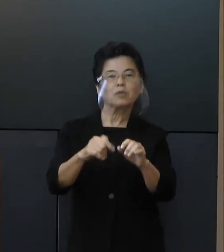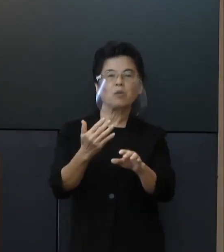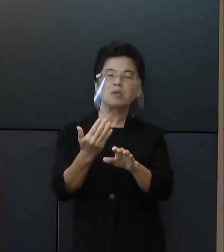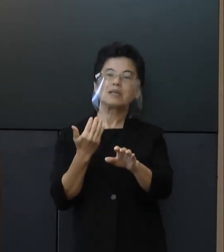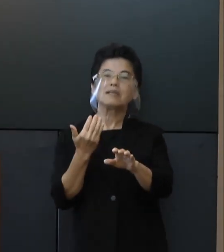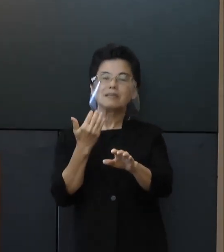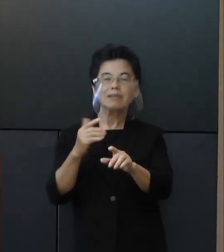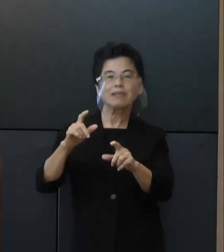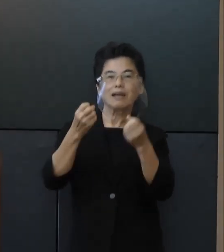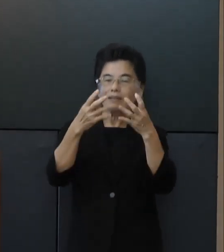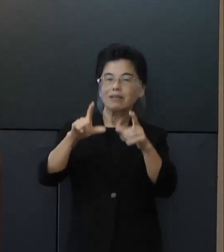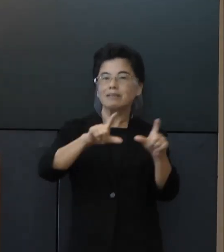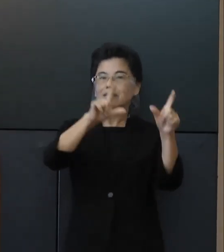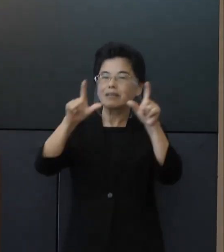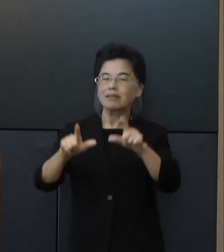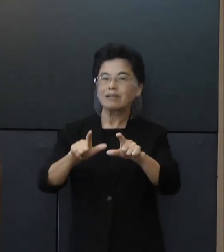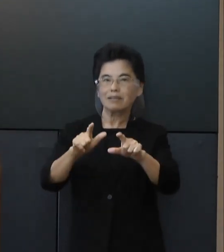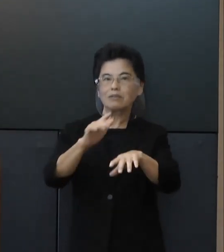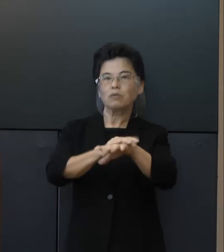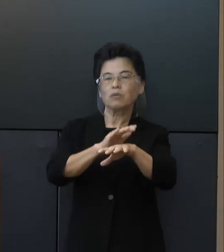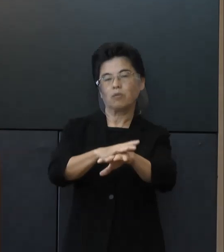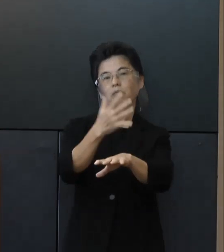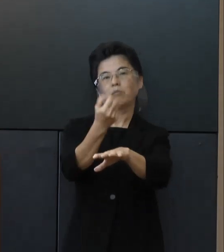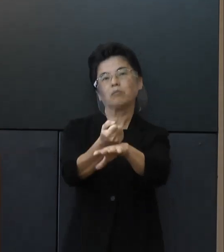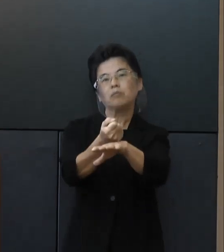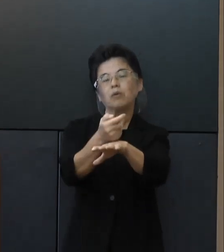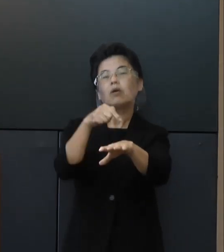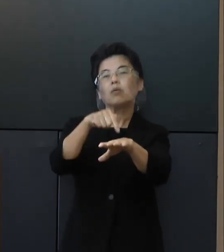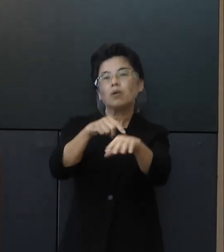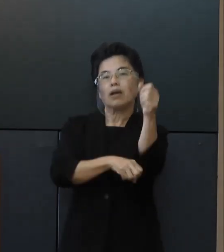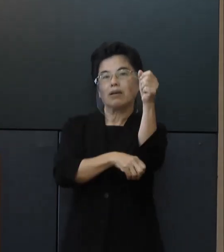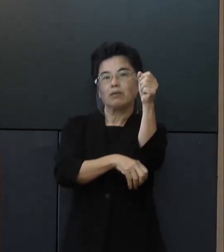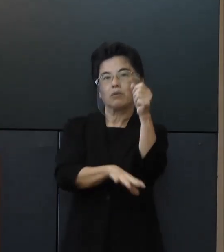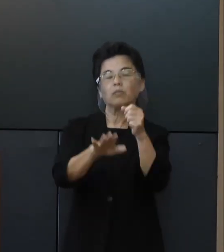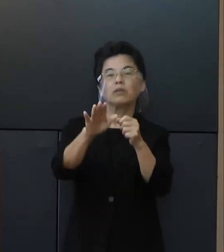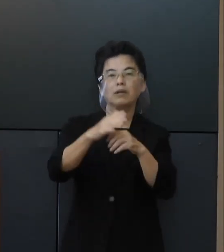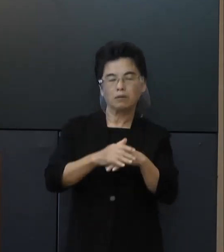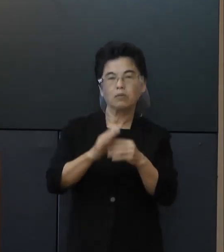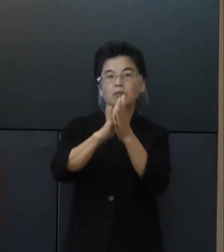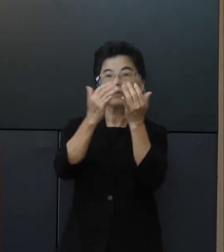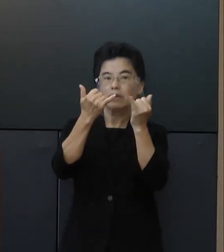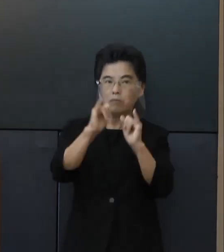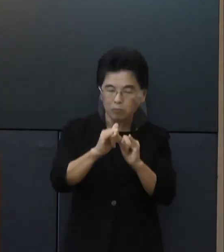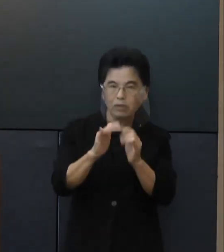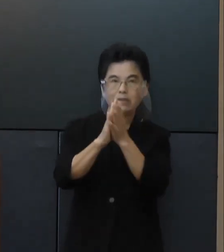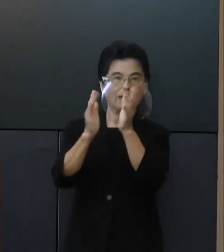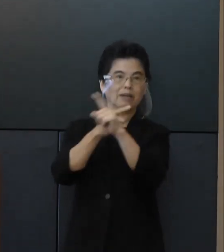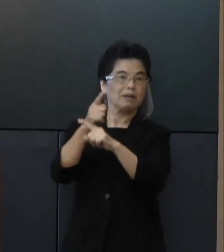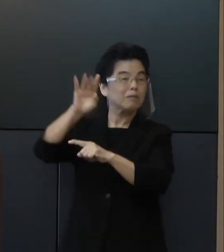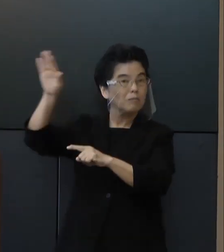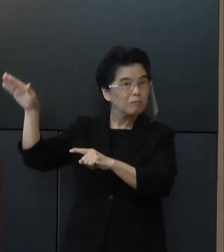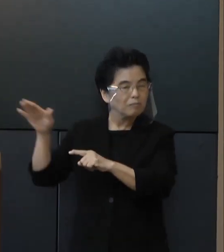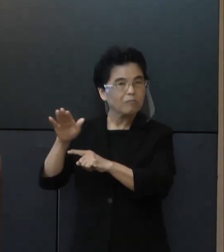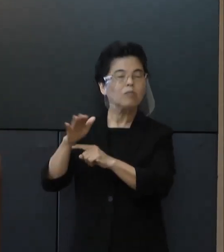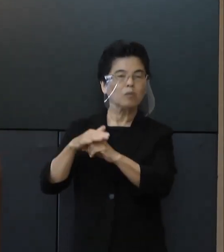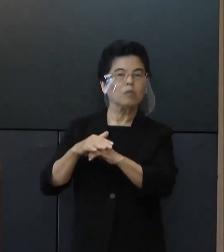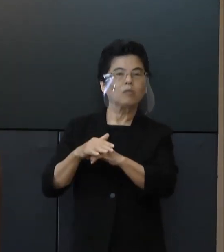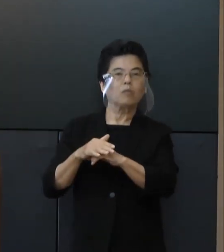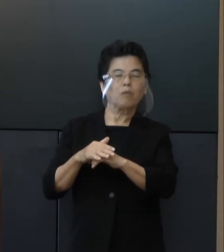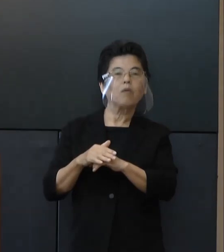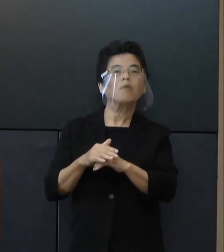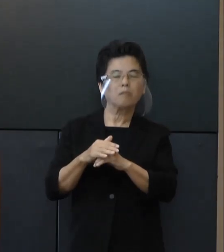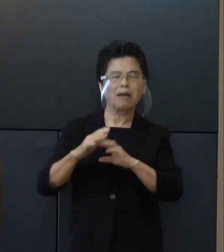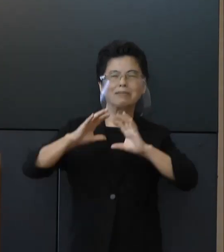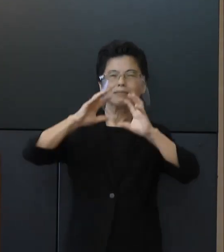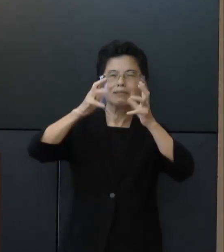しい生活様式をしっかり定着させていくことが大前提になると思います。これは県民であろうと県外の方であろうと、まあ